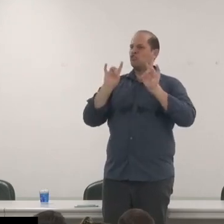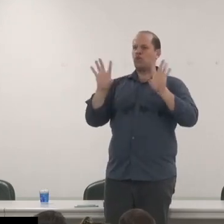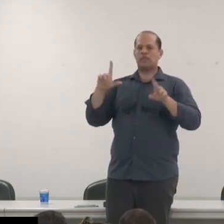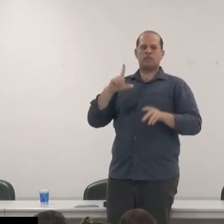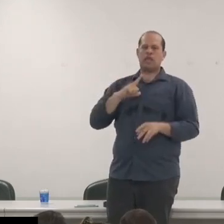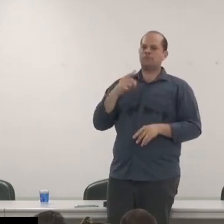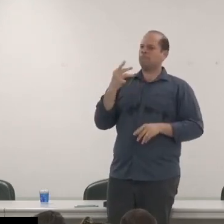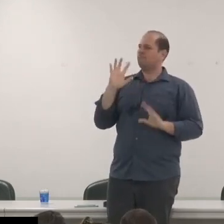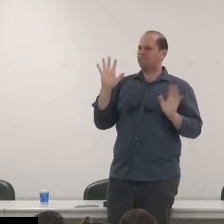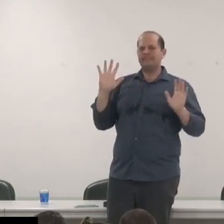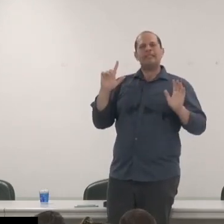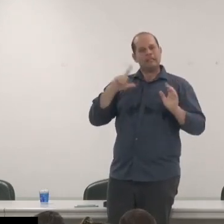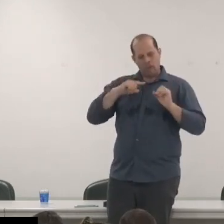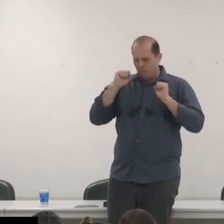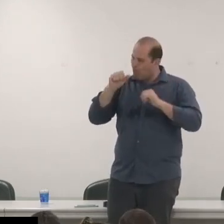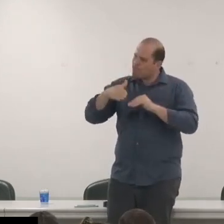outros, tem alguns que já